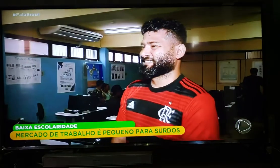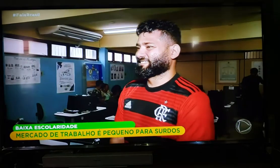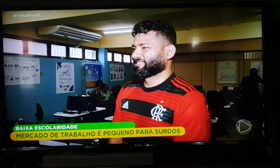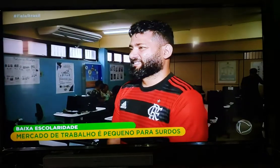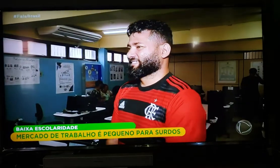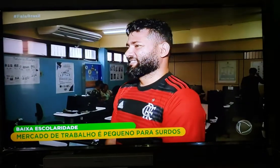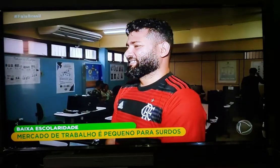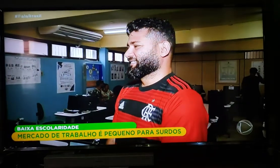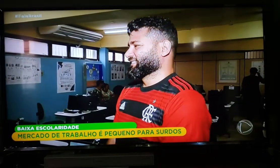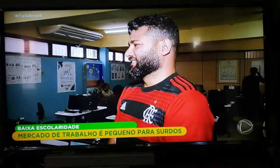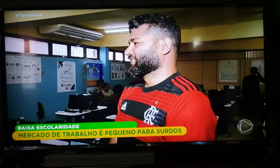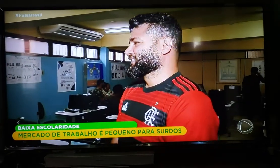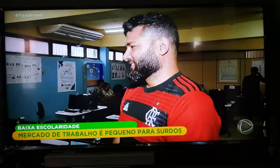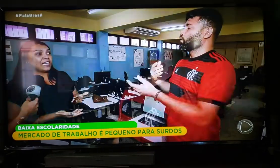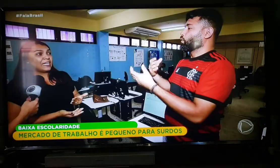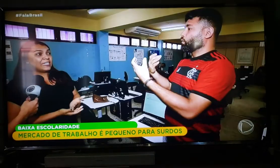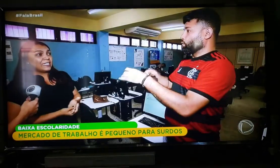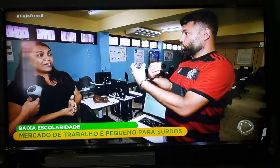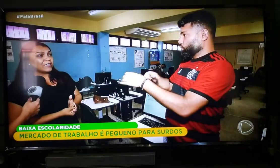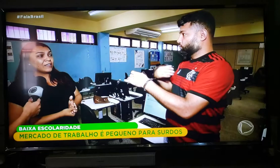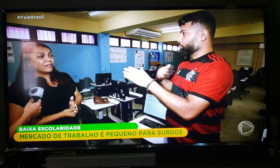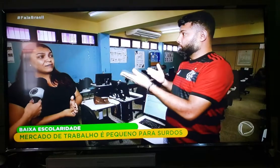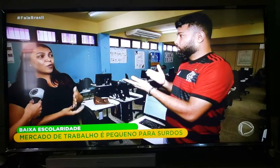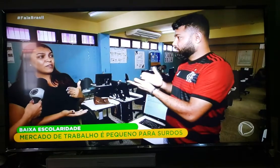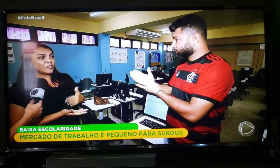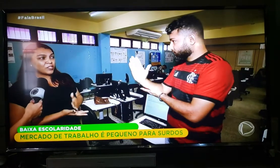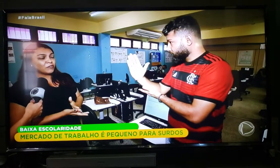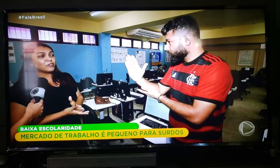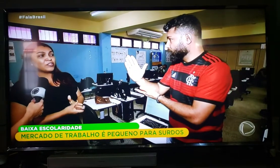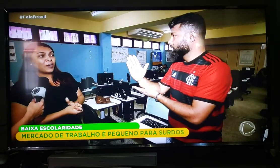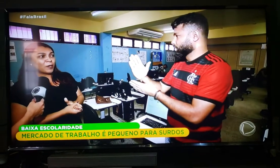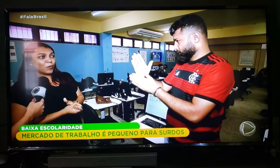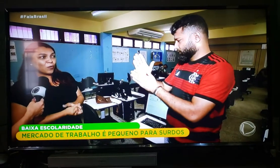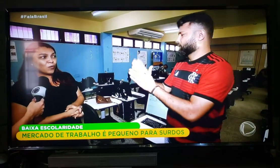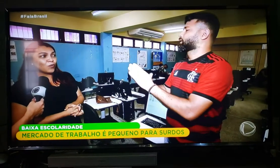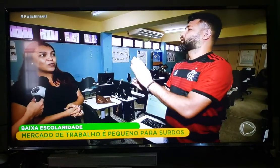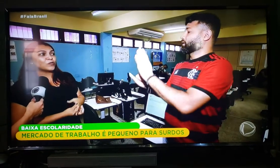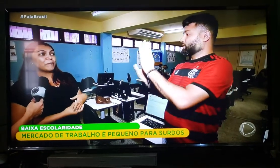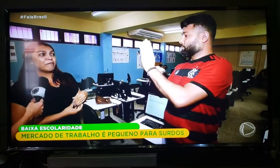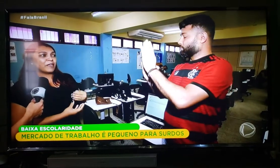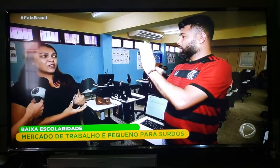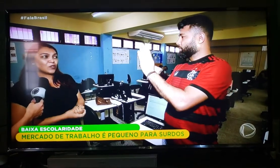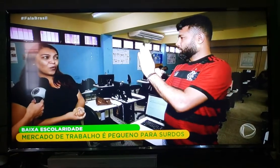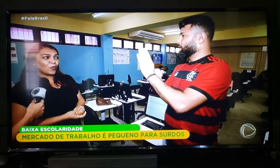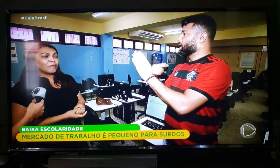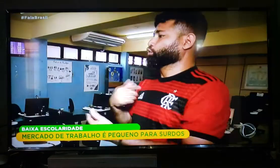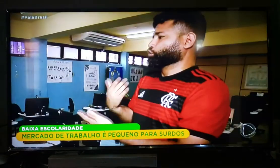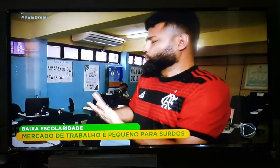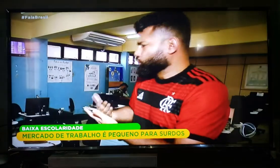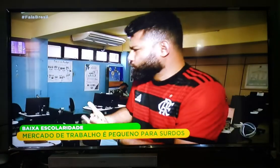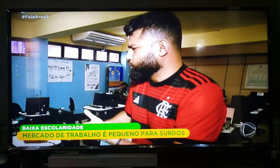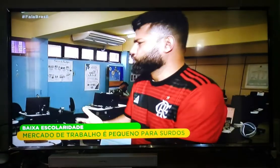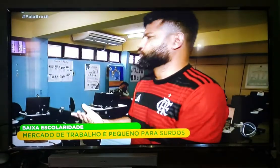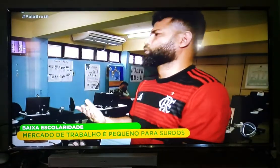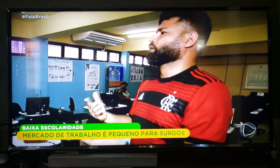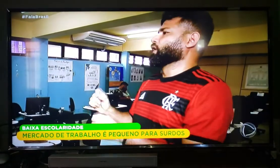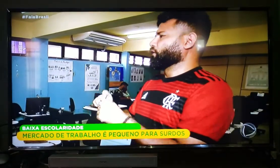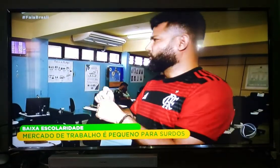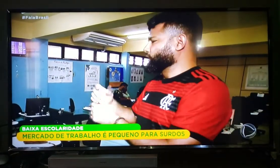ele divide tudo o que aprendeu. Ele resolveu estudar para concurso, passou, fez uma pós-graduação também,